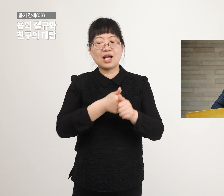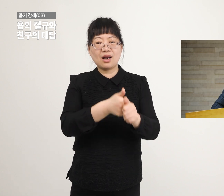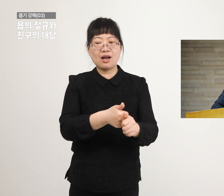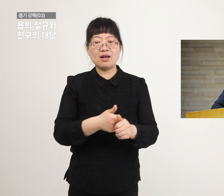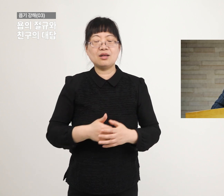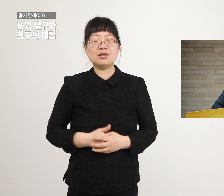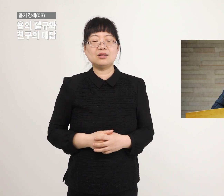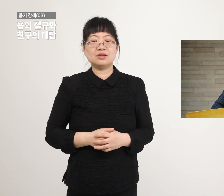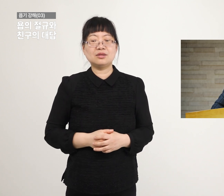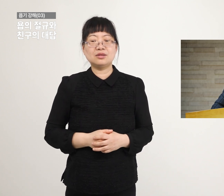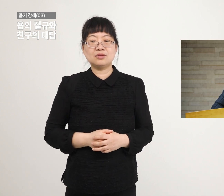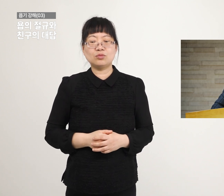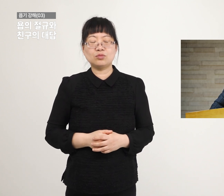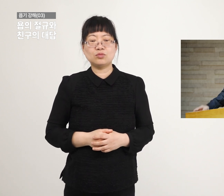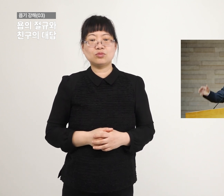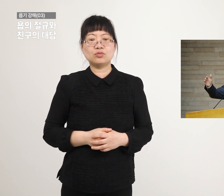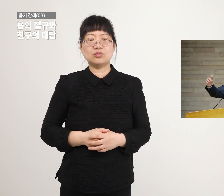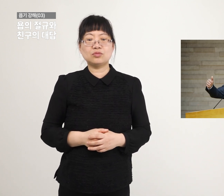따라갔겠죠.